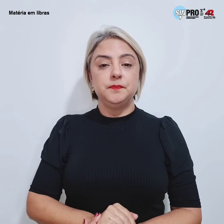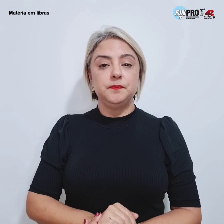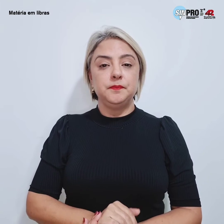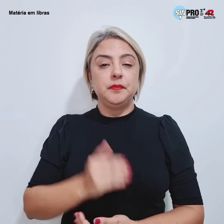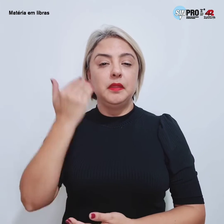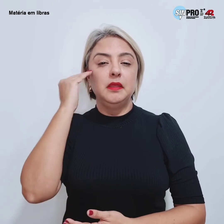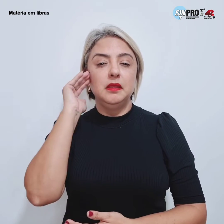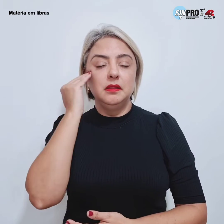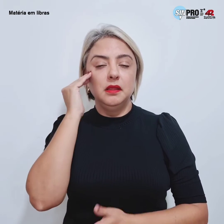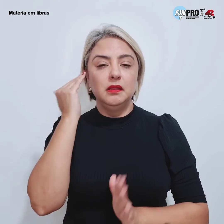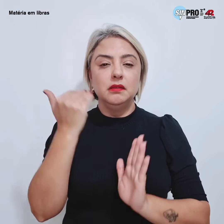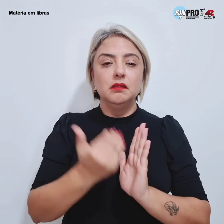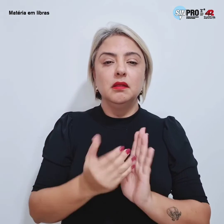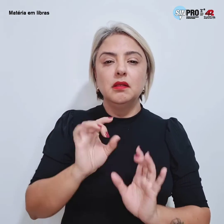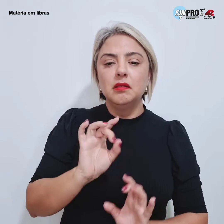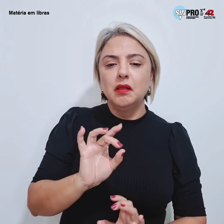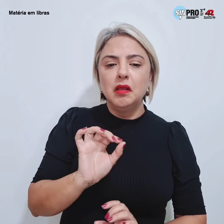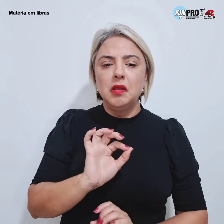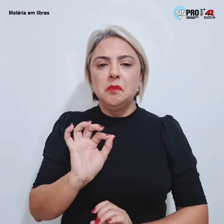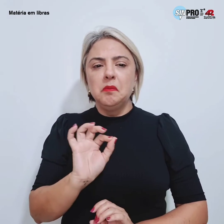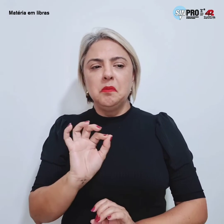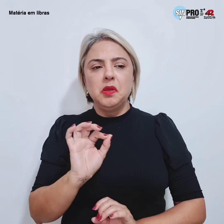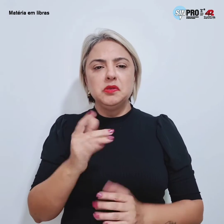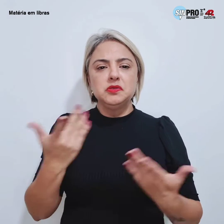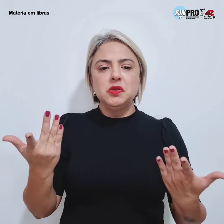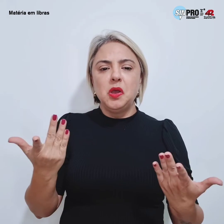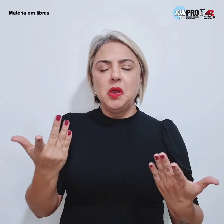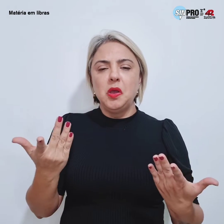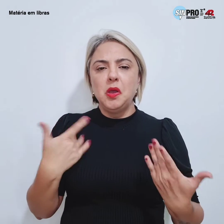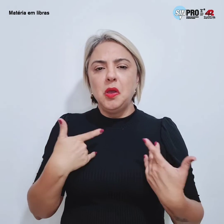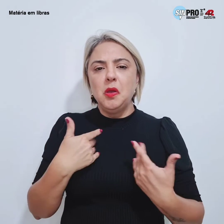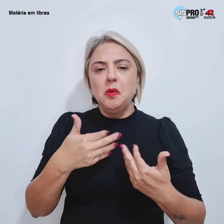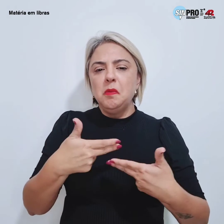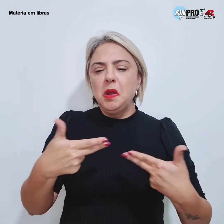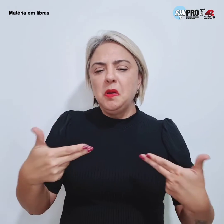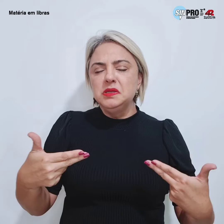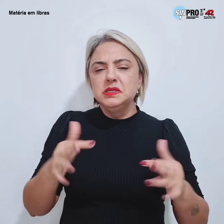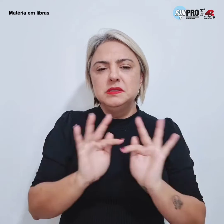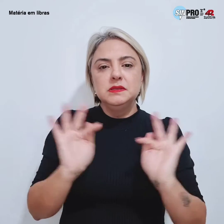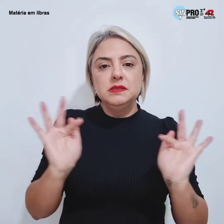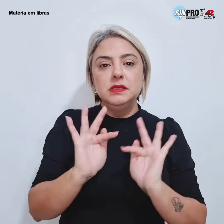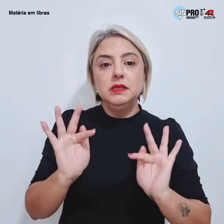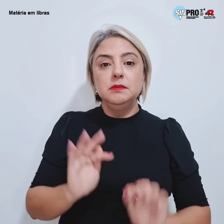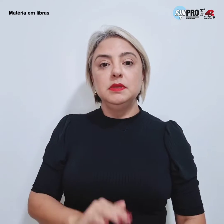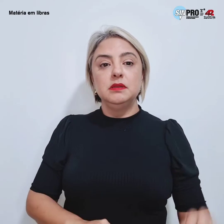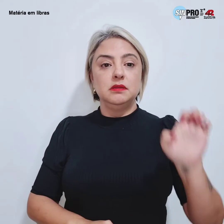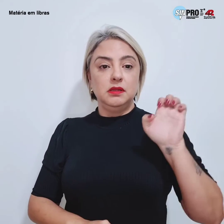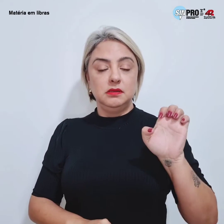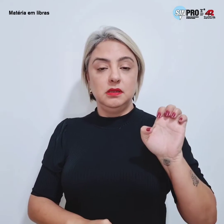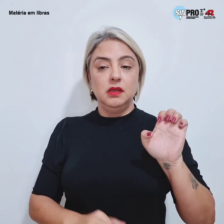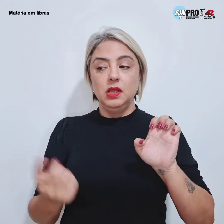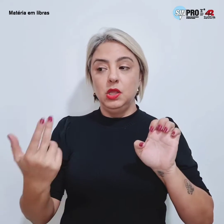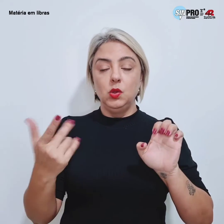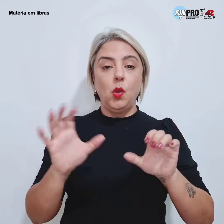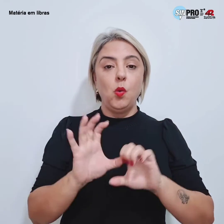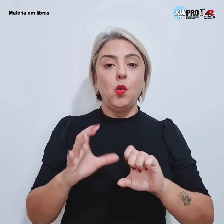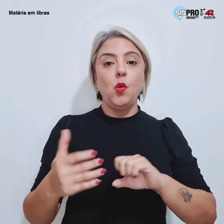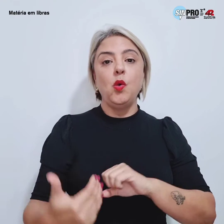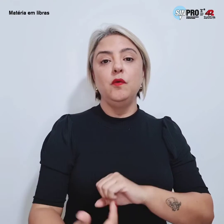entendidas apenas como uma epifania da esquerda, assim como o Covid-19 foi